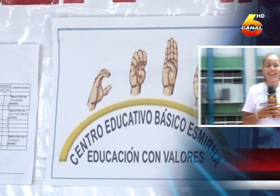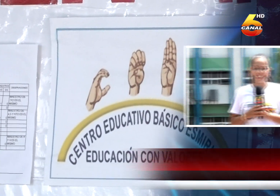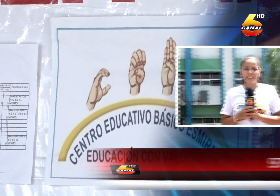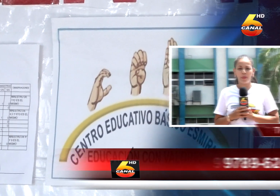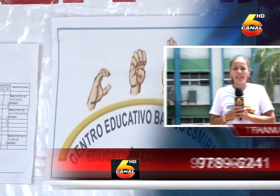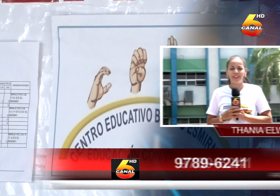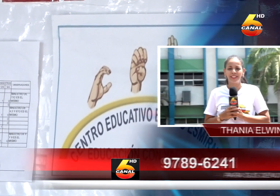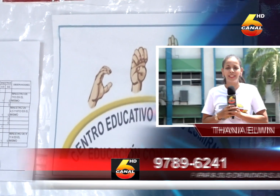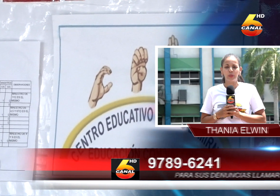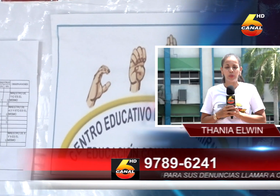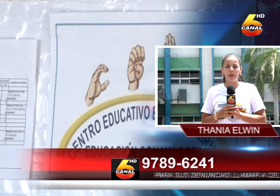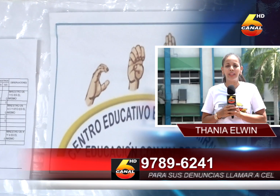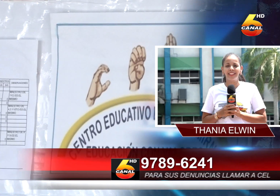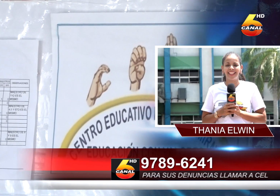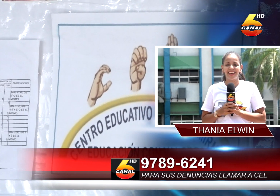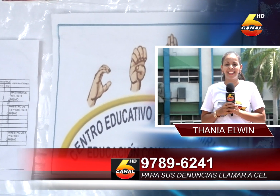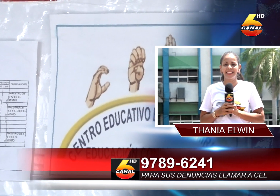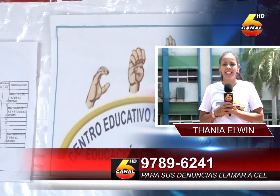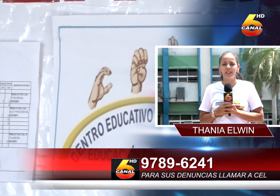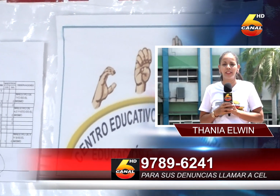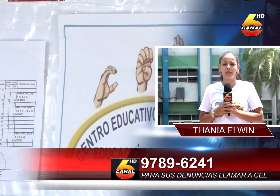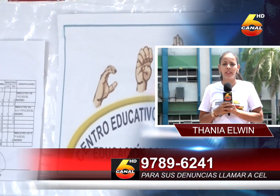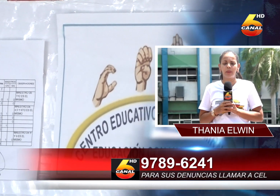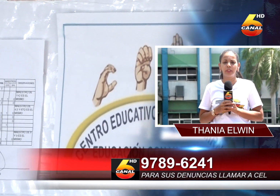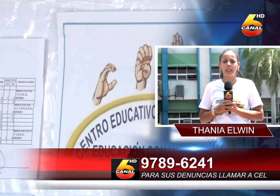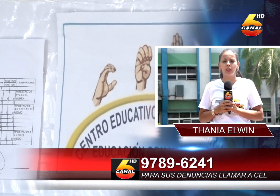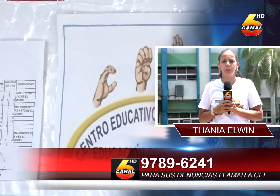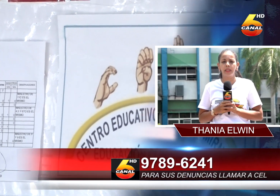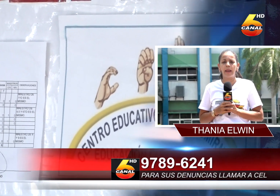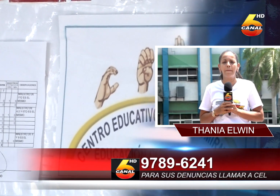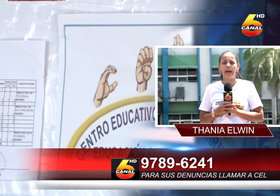de óscar perdomo les informó tania el wind